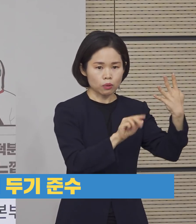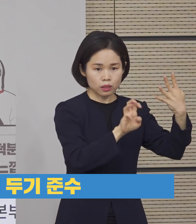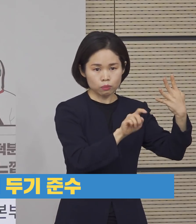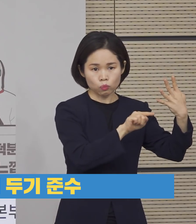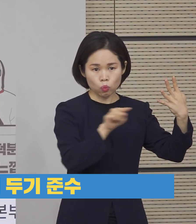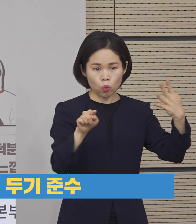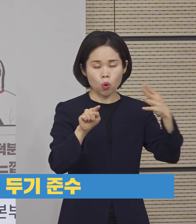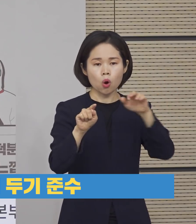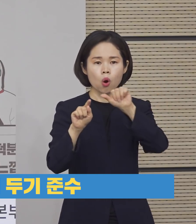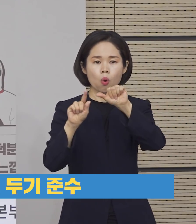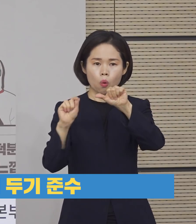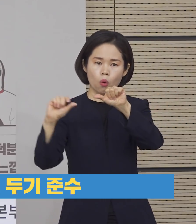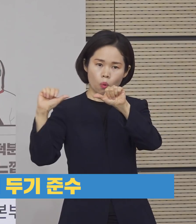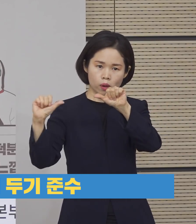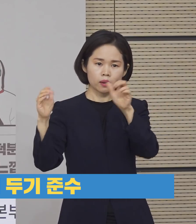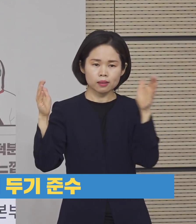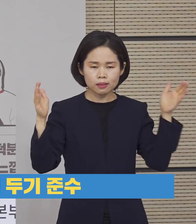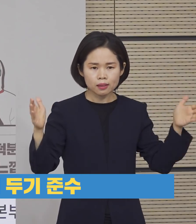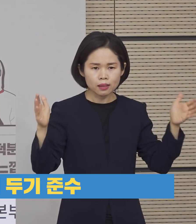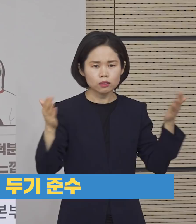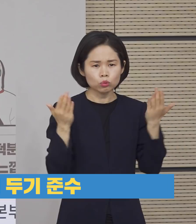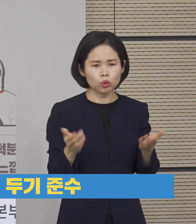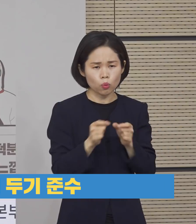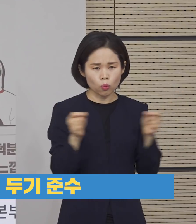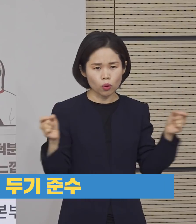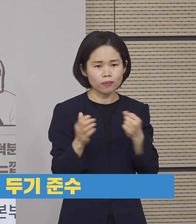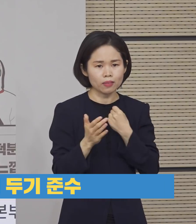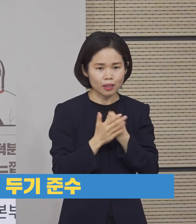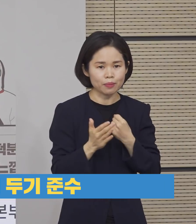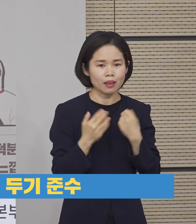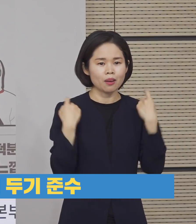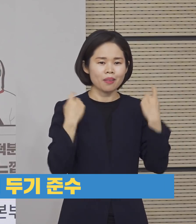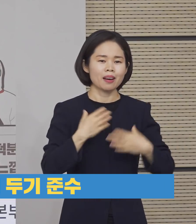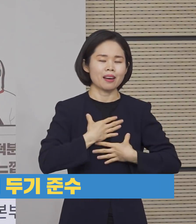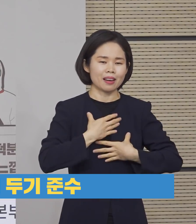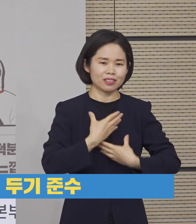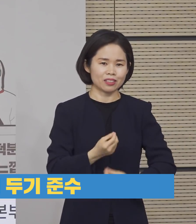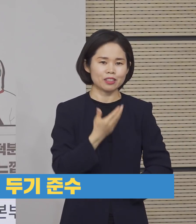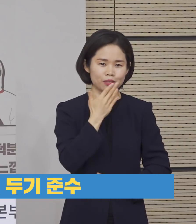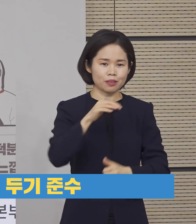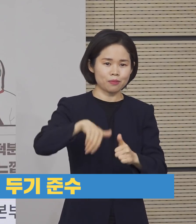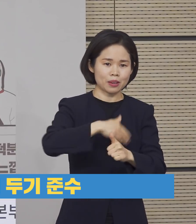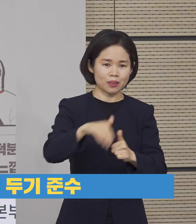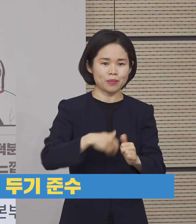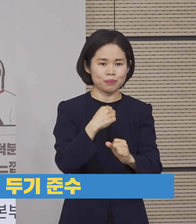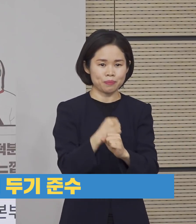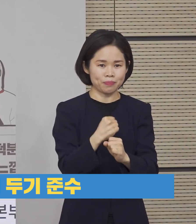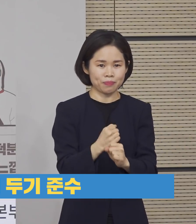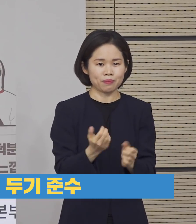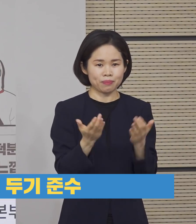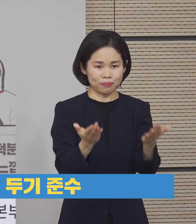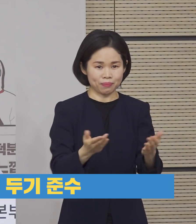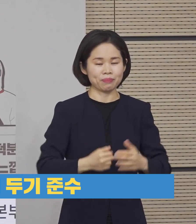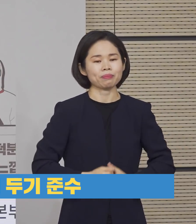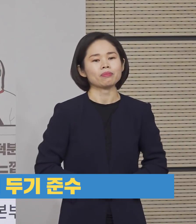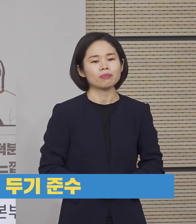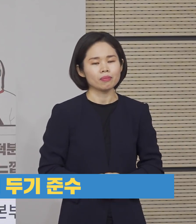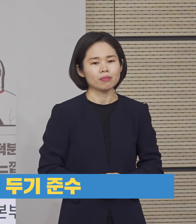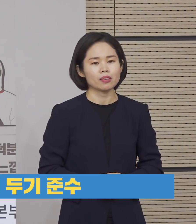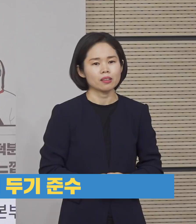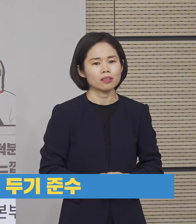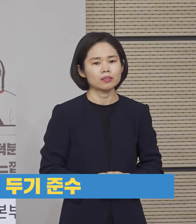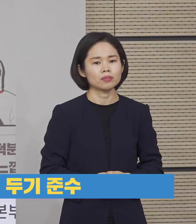5일까지 이어지는 사회적 거리 두기를 준수하면서 동시에 안전하게 관광을 할 수 있도록